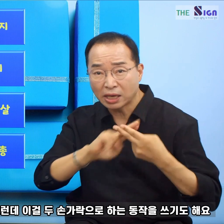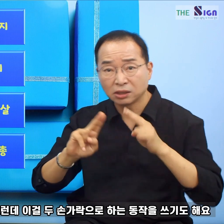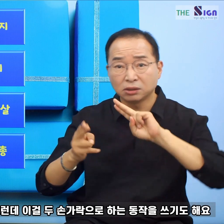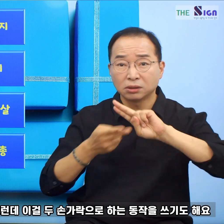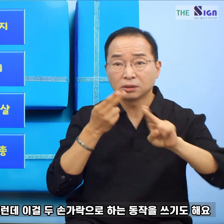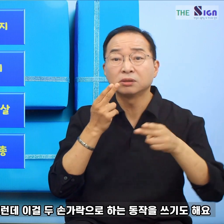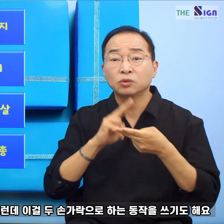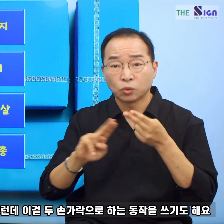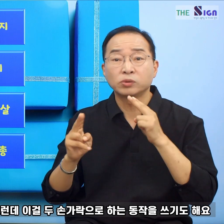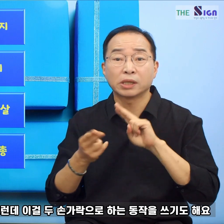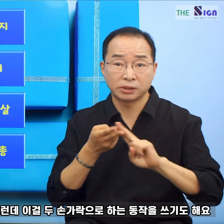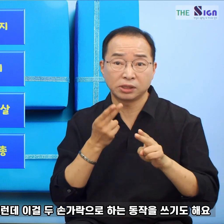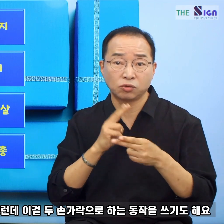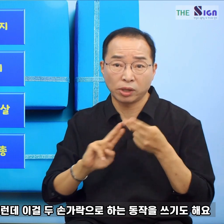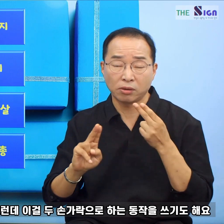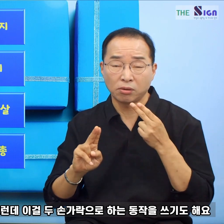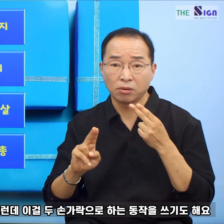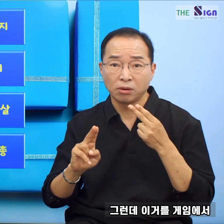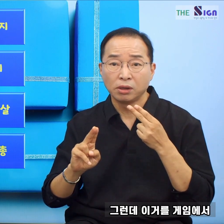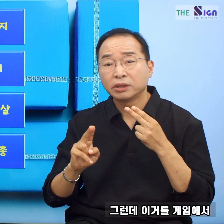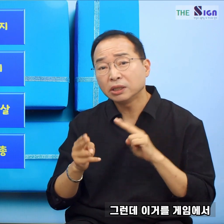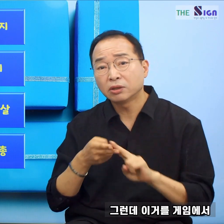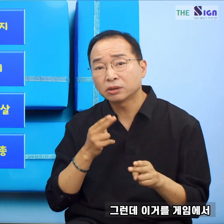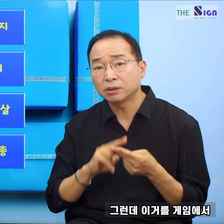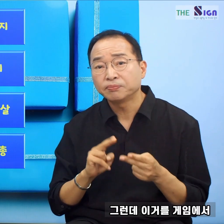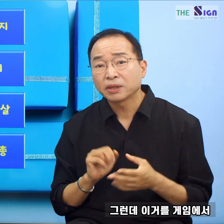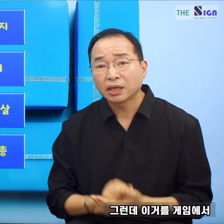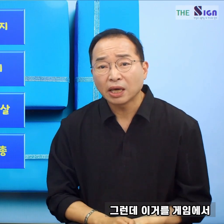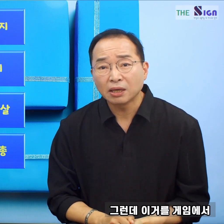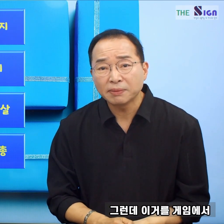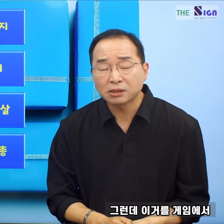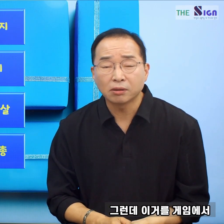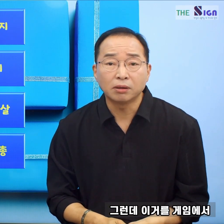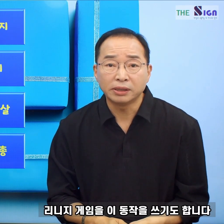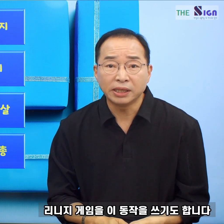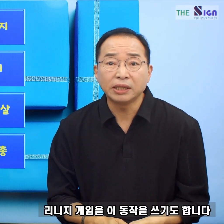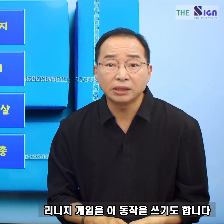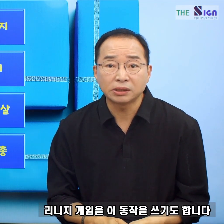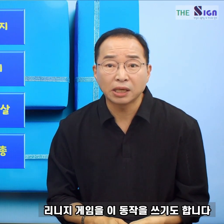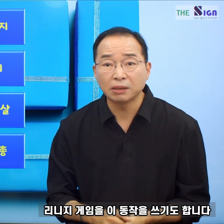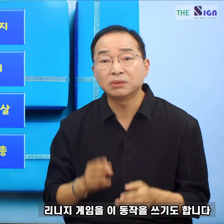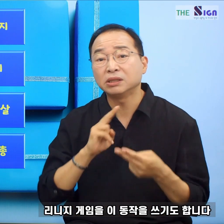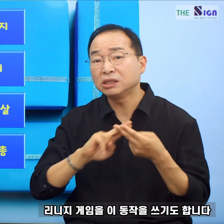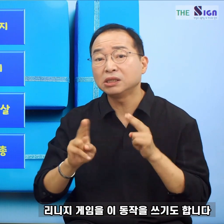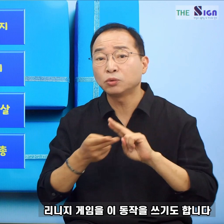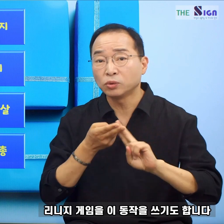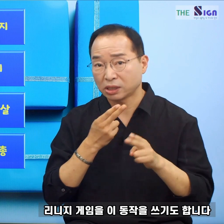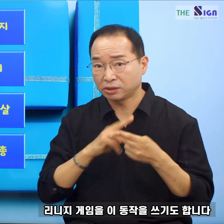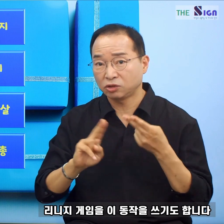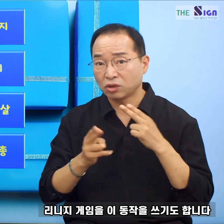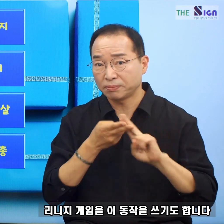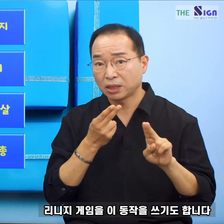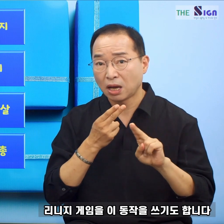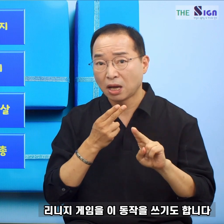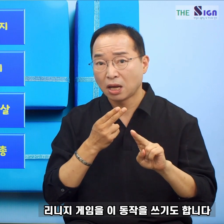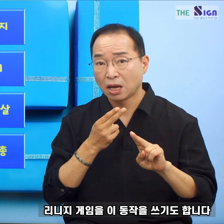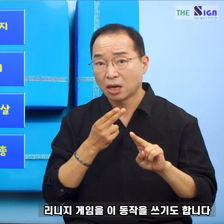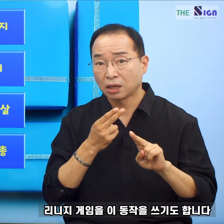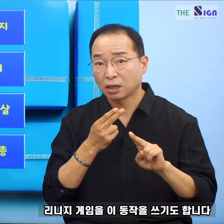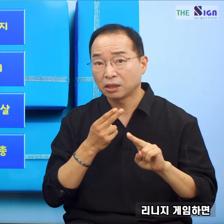하는 동작을 쓰기도 해요. 근데 이거를 게임에서 리니지 게임을 이 동작을 쓰기도 합니다.